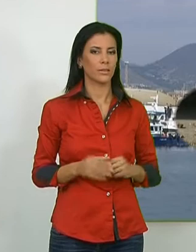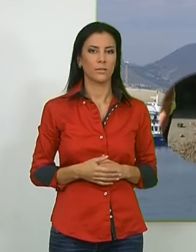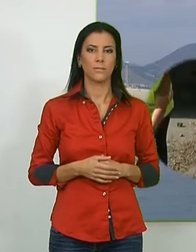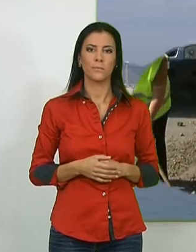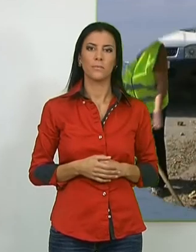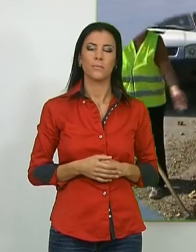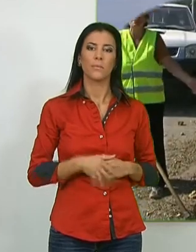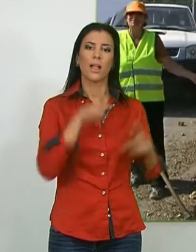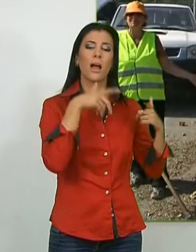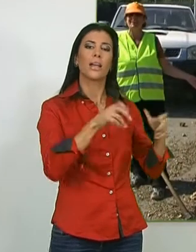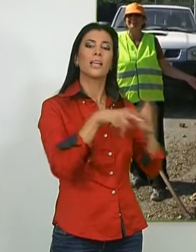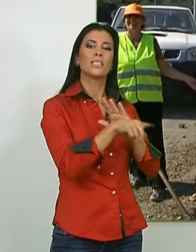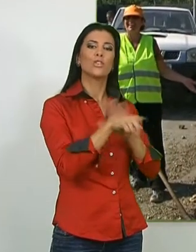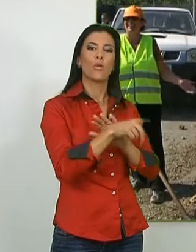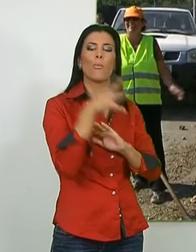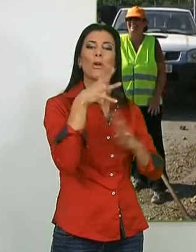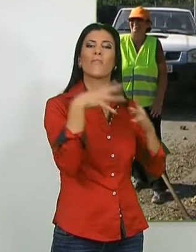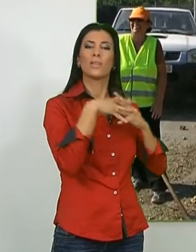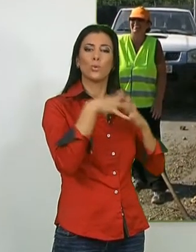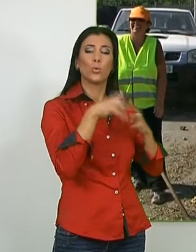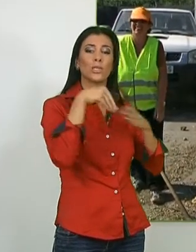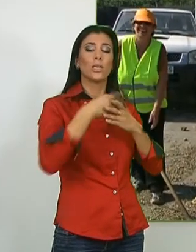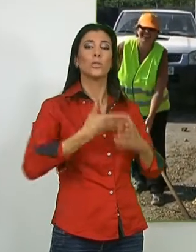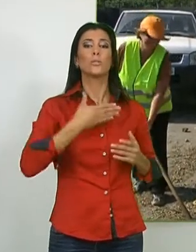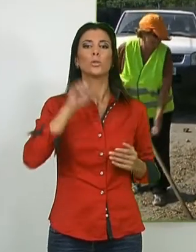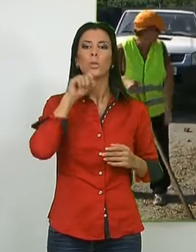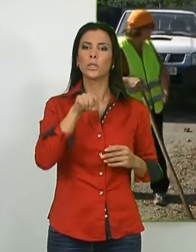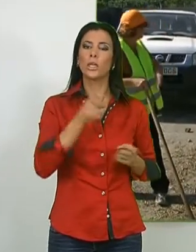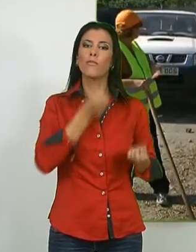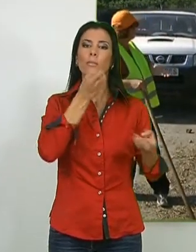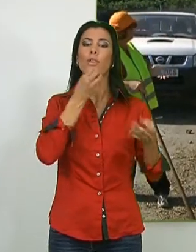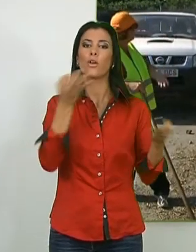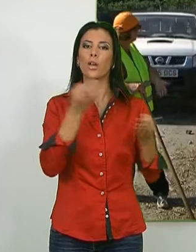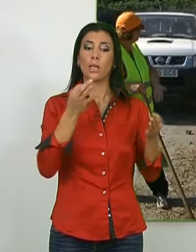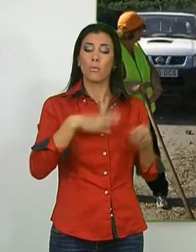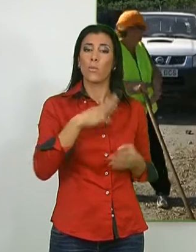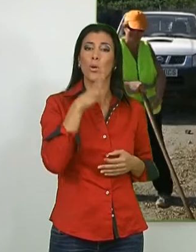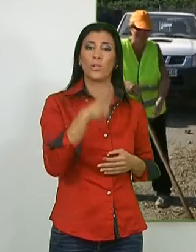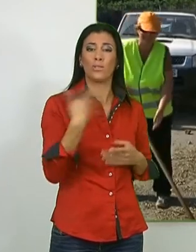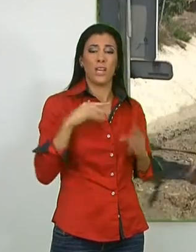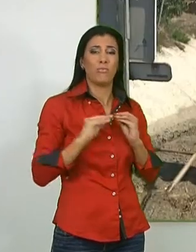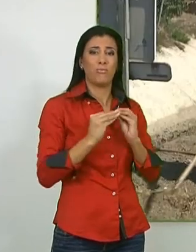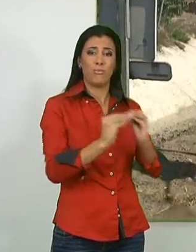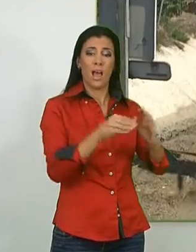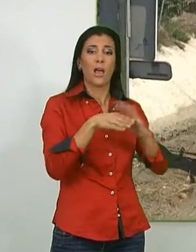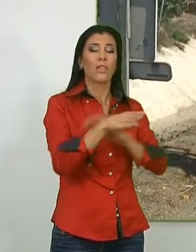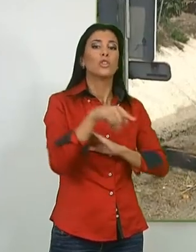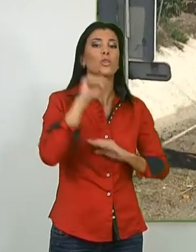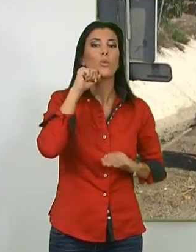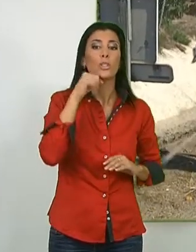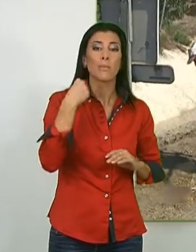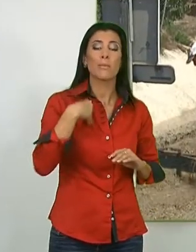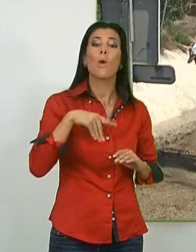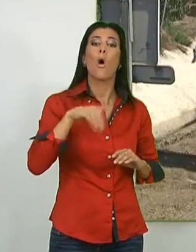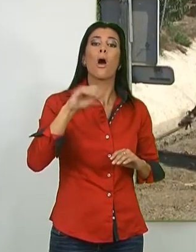noviembre el área de gestión de infraestructura del ayuntamiento de motril ha informado que con motivo del arreglo del acceso a